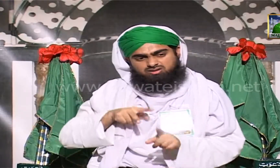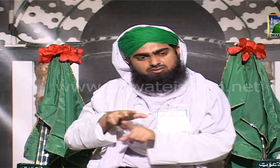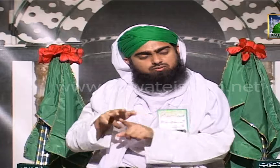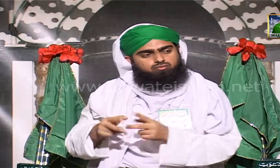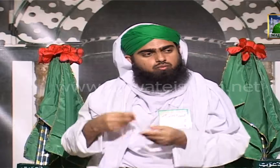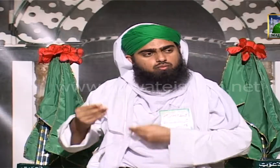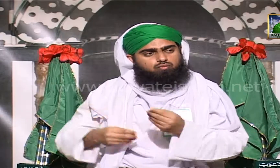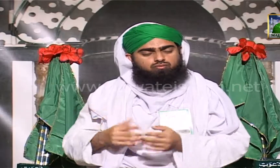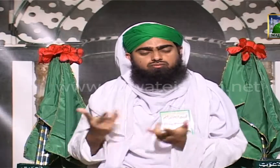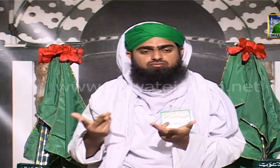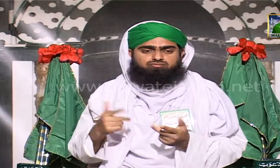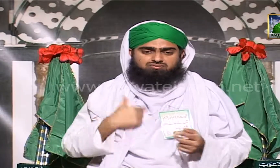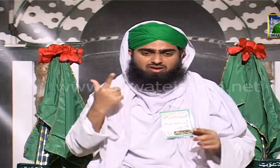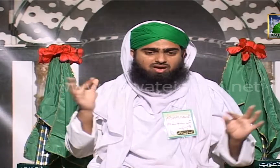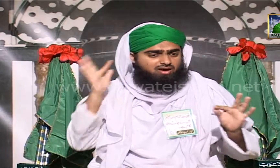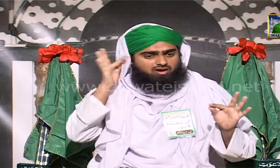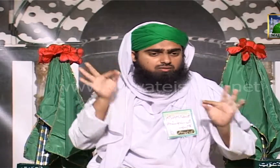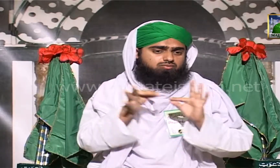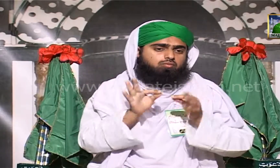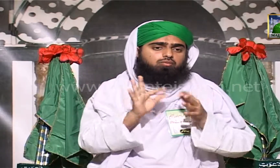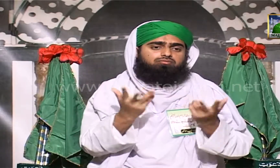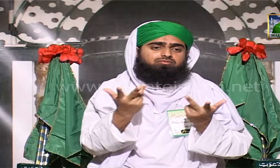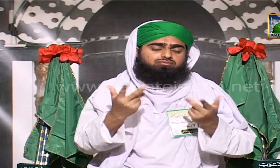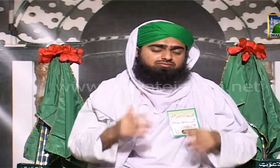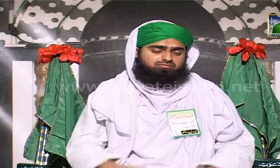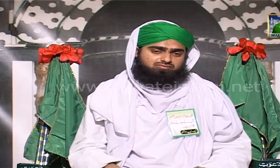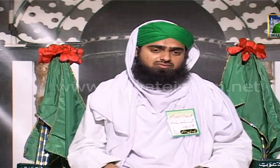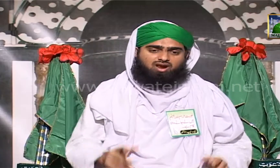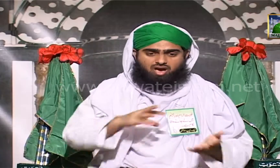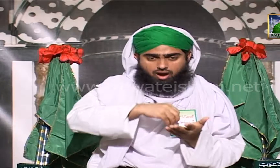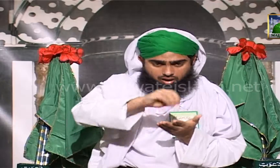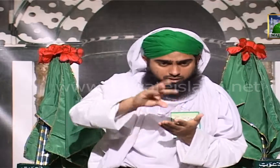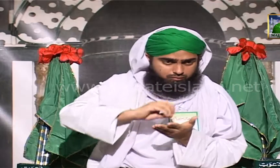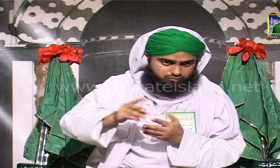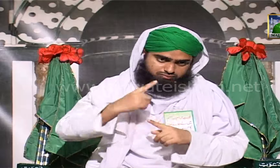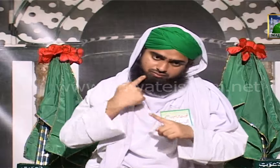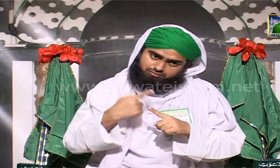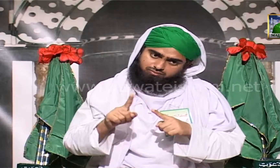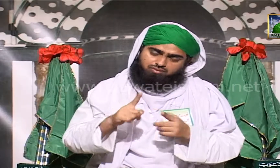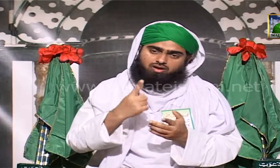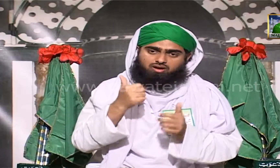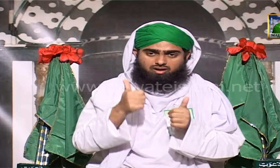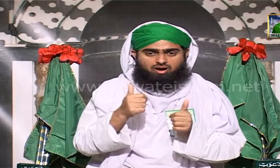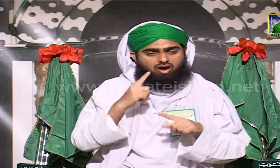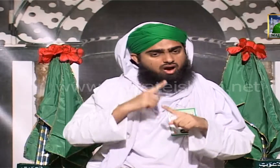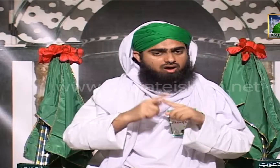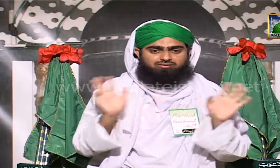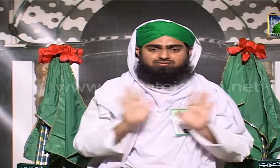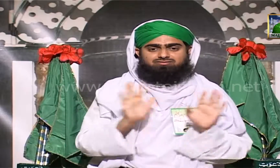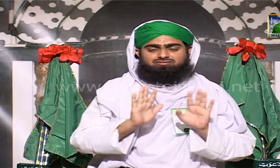عقیدت تمہاری کس ٹائپ کی ہے؟ نعوذ باللہ میں نیاز کا منکر نہیں، میں خود نیاز کرتا ہوں، کھاتا ہوں الحمدللہ، اور بالکل یہ نہیں کہ یہ ہمارے لیے